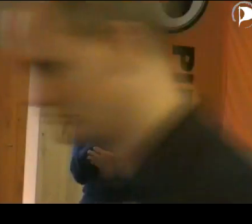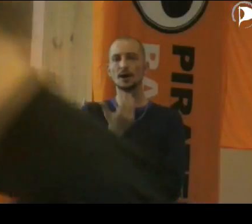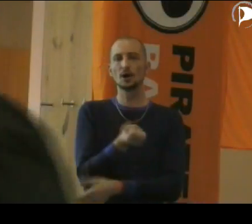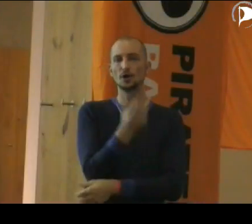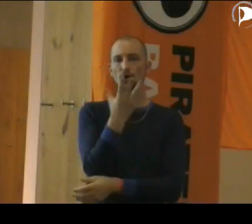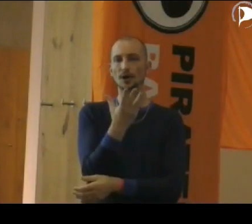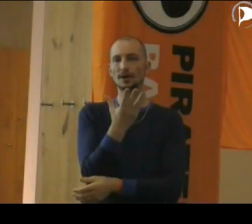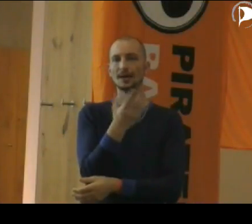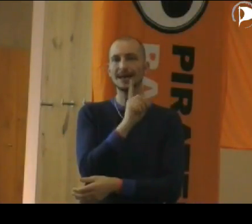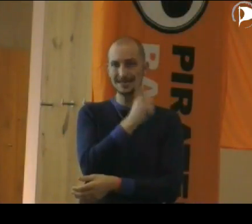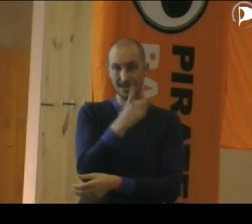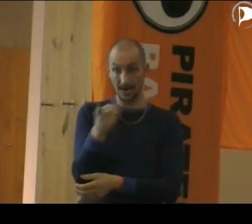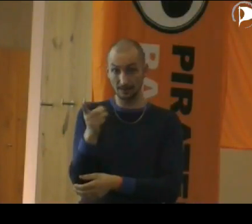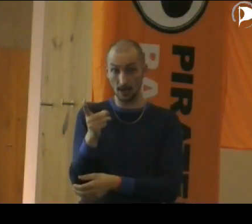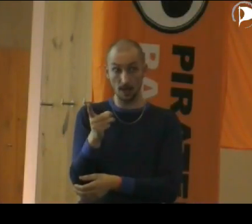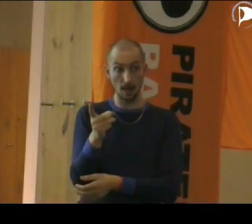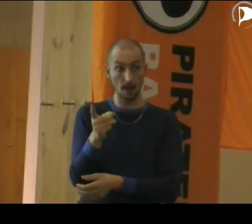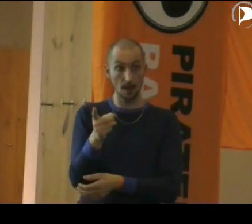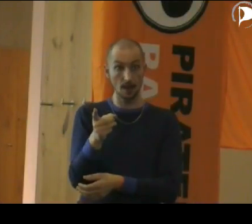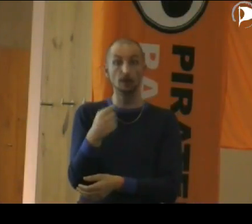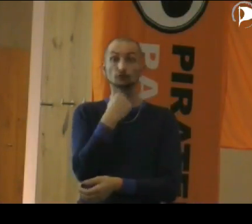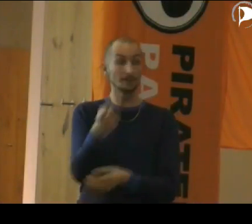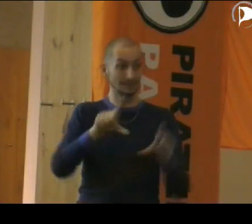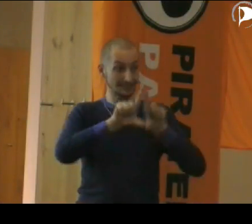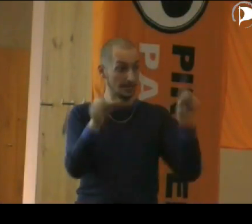wieder einen stimmzettel erhalten